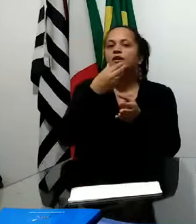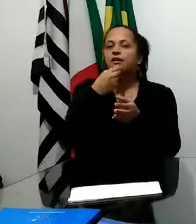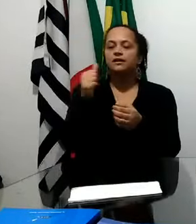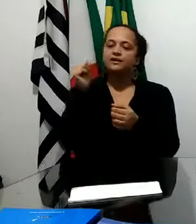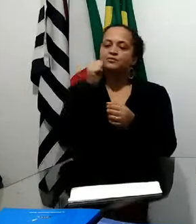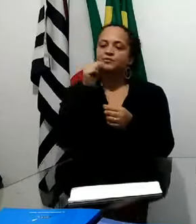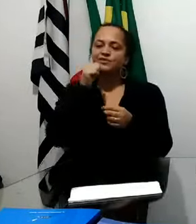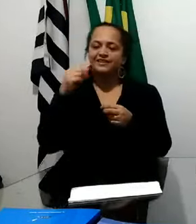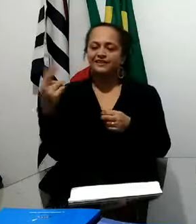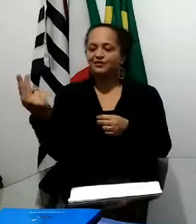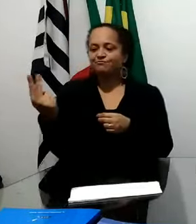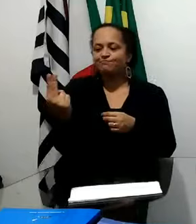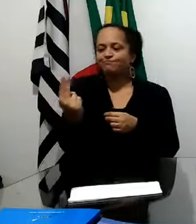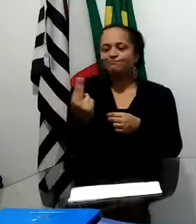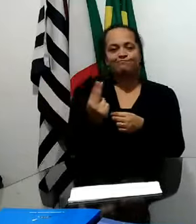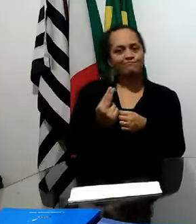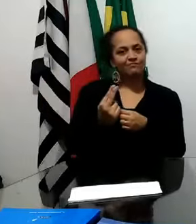mulheres para a casa do rei.